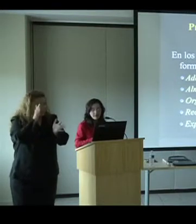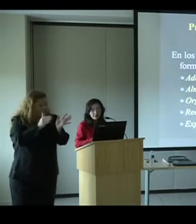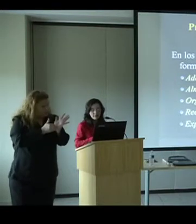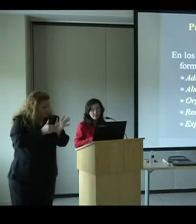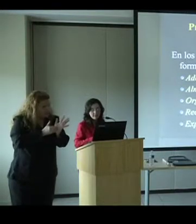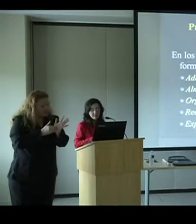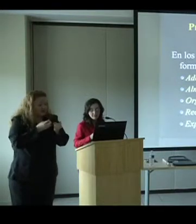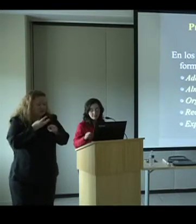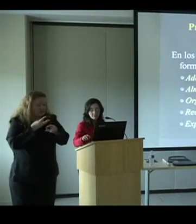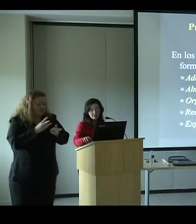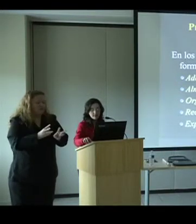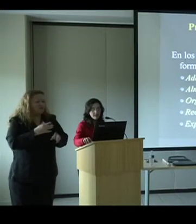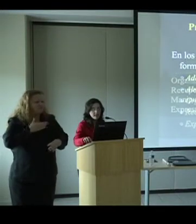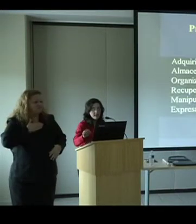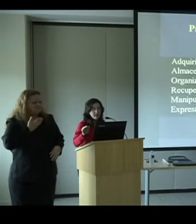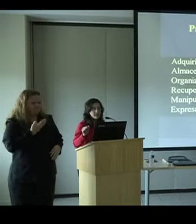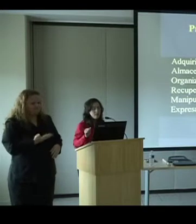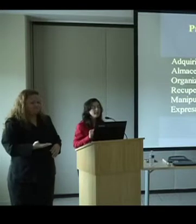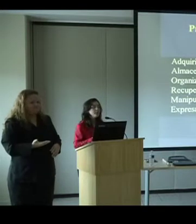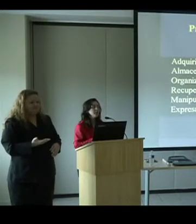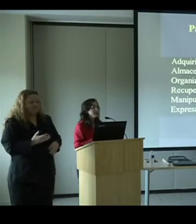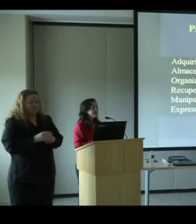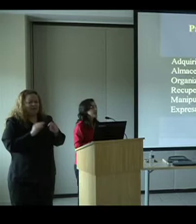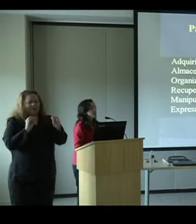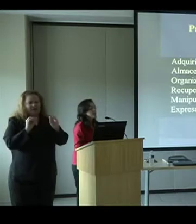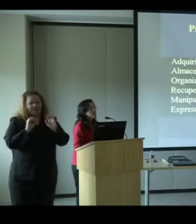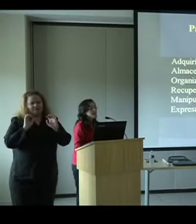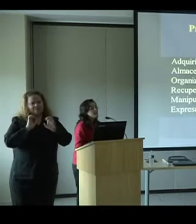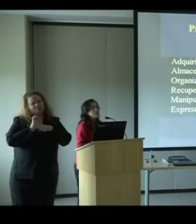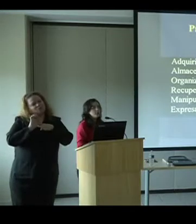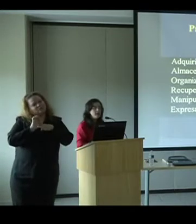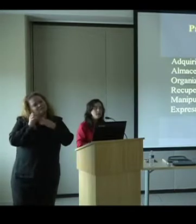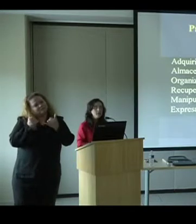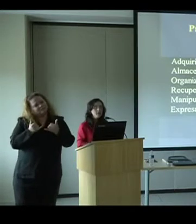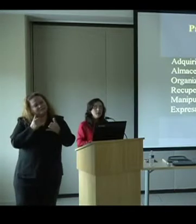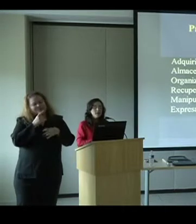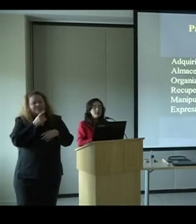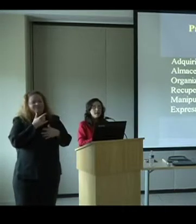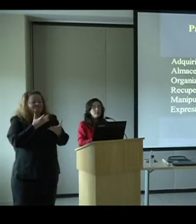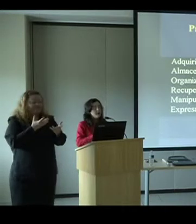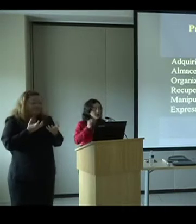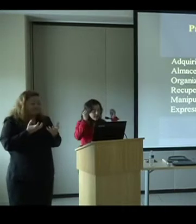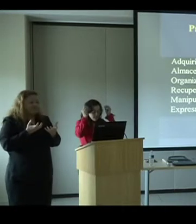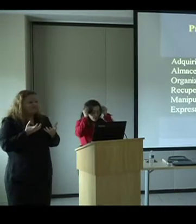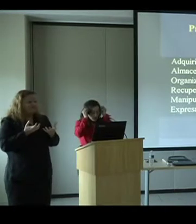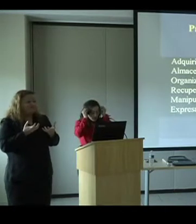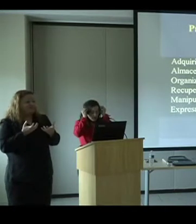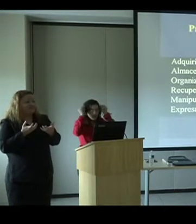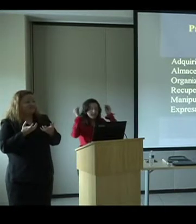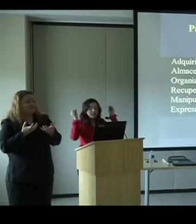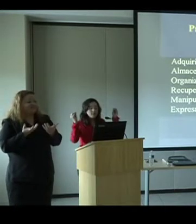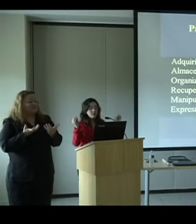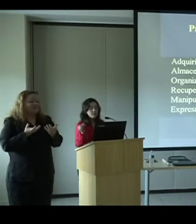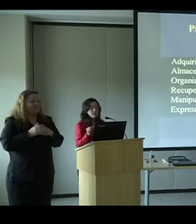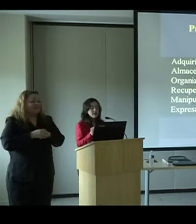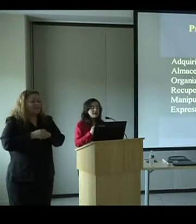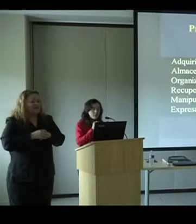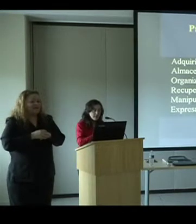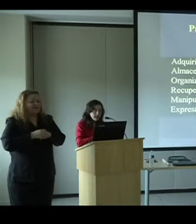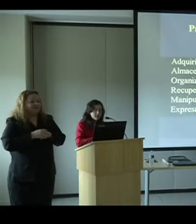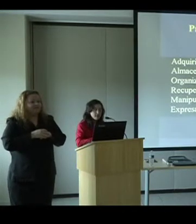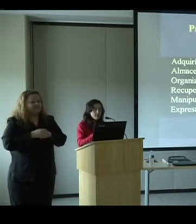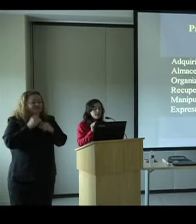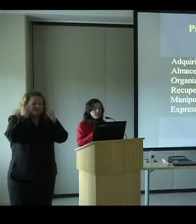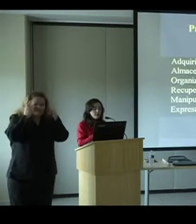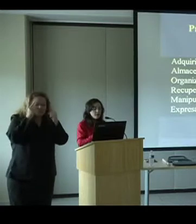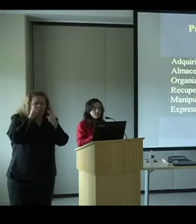y en la forma en que se expresa y nada vamos a hacer un ejercicio bien rapidito quiero que pueden hacerlo en su cabeza